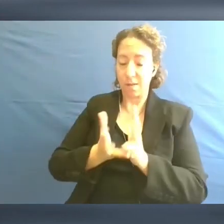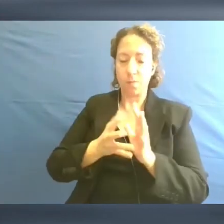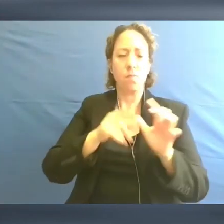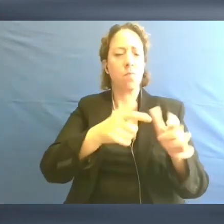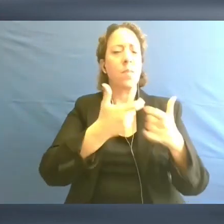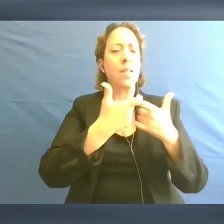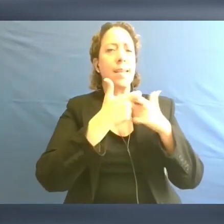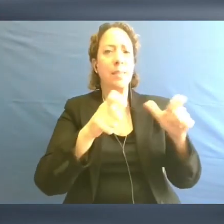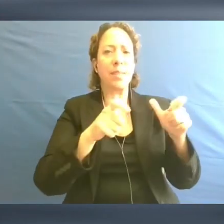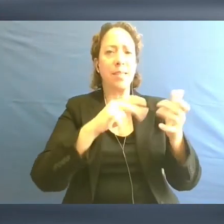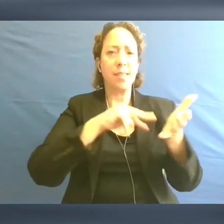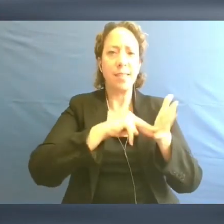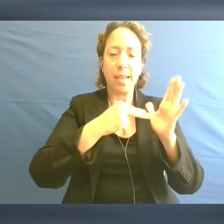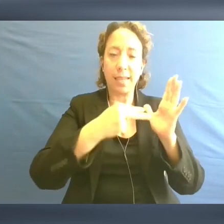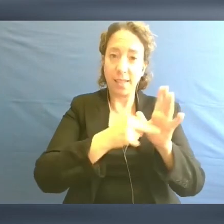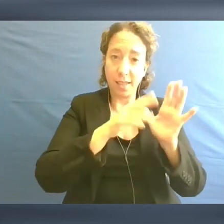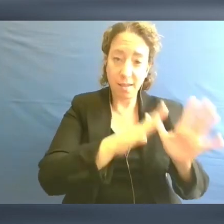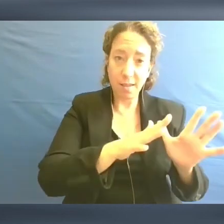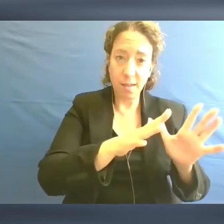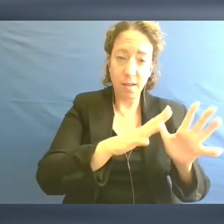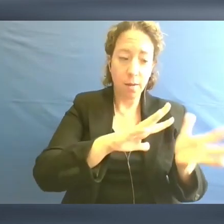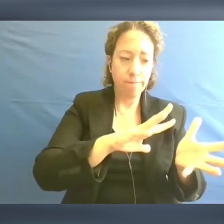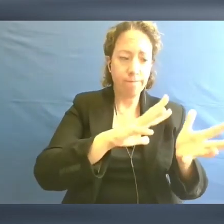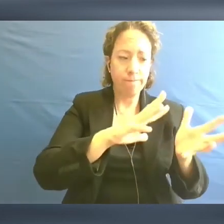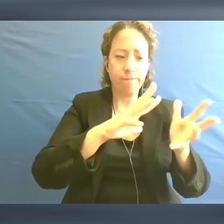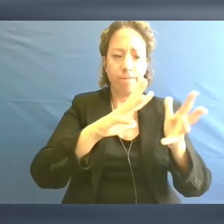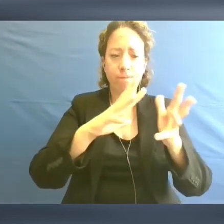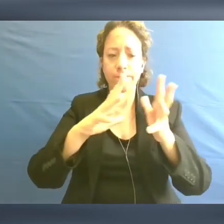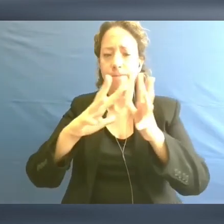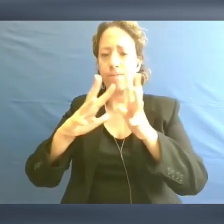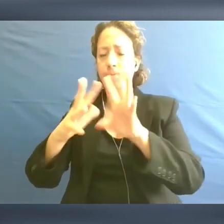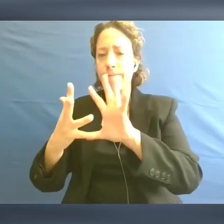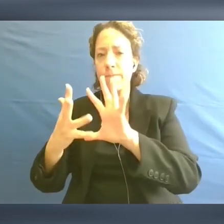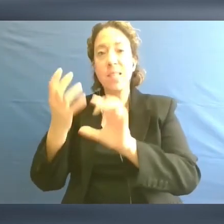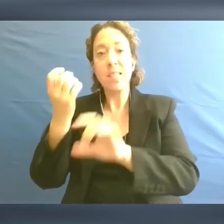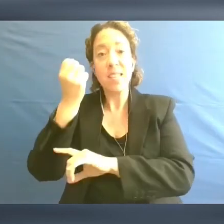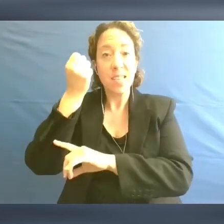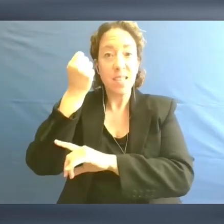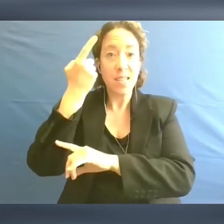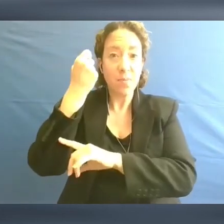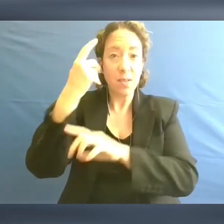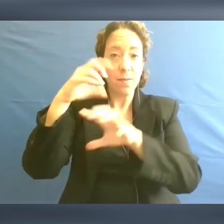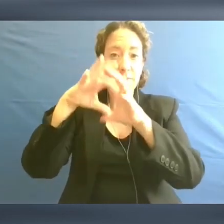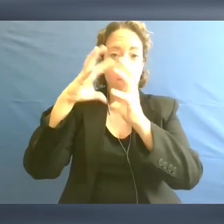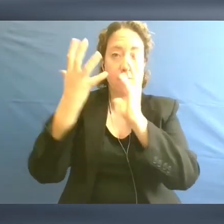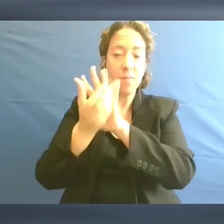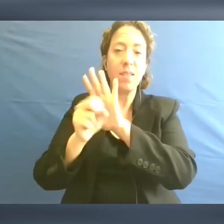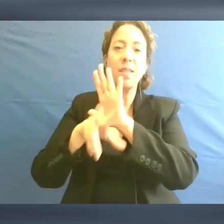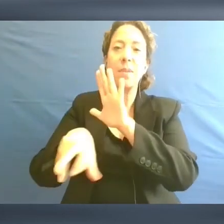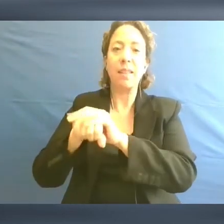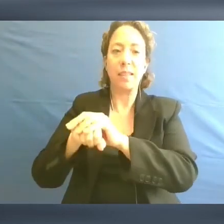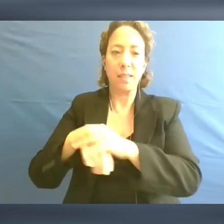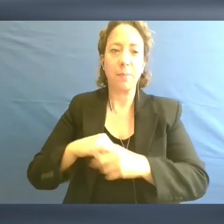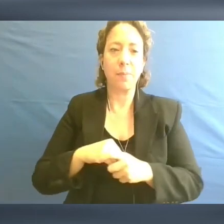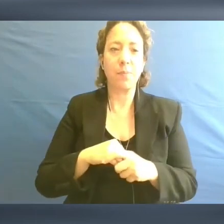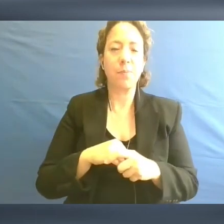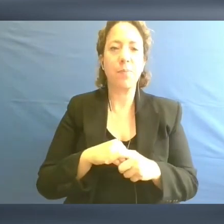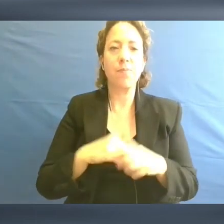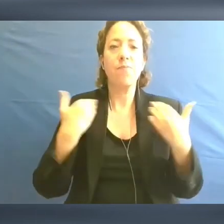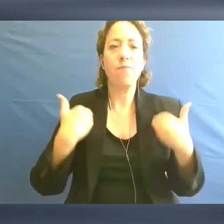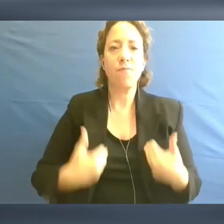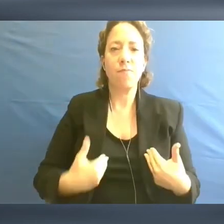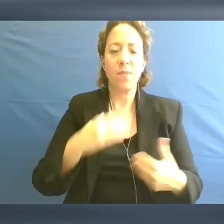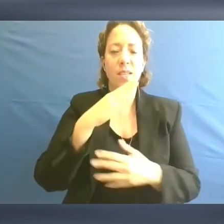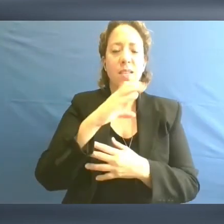accessibilité technique à une intelligibilité sémantique. Je m'appelle